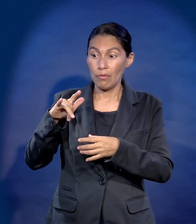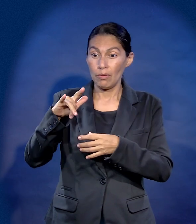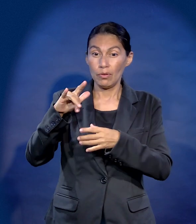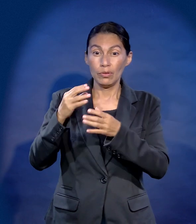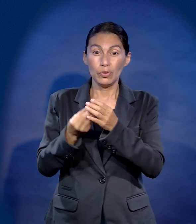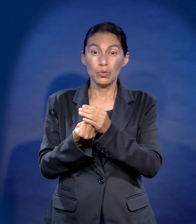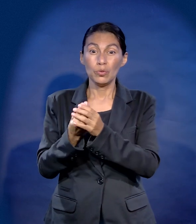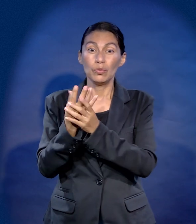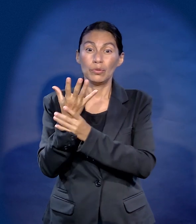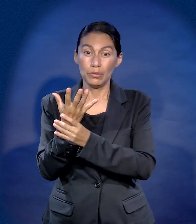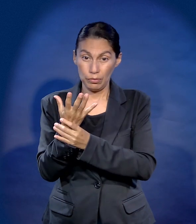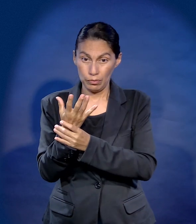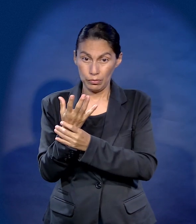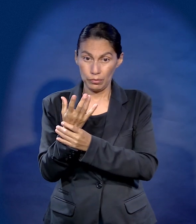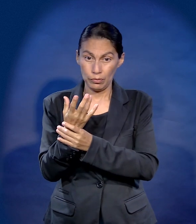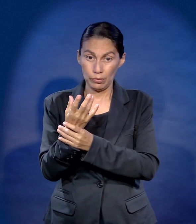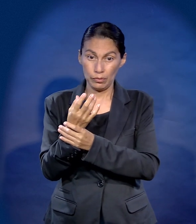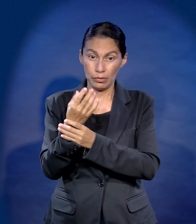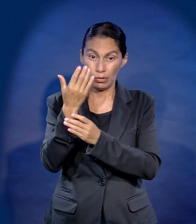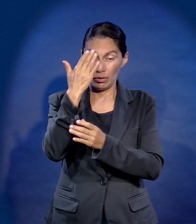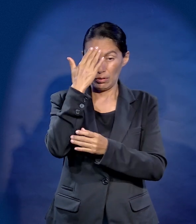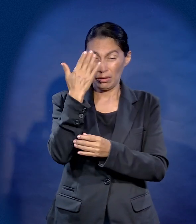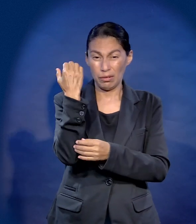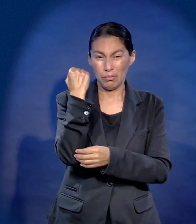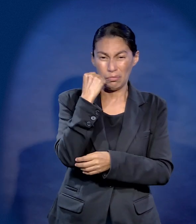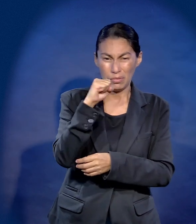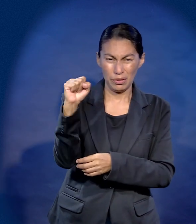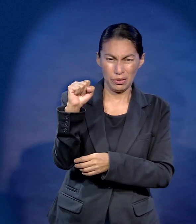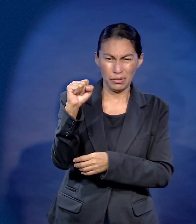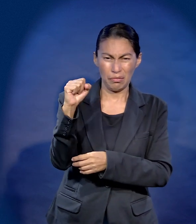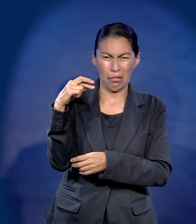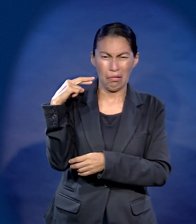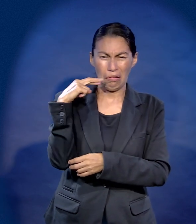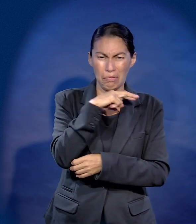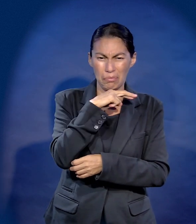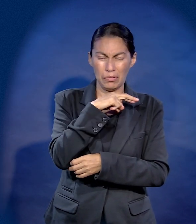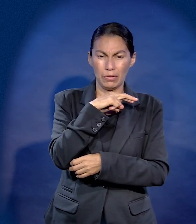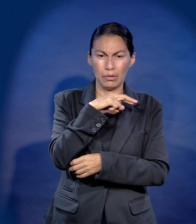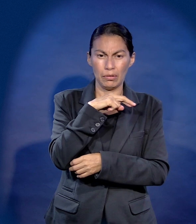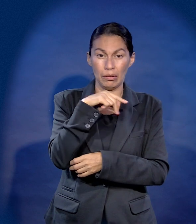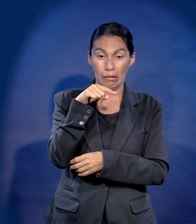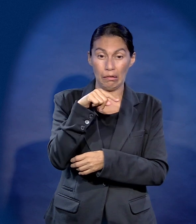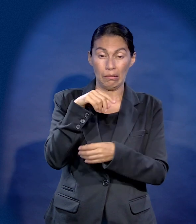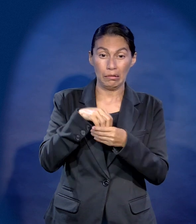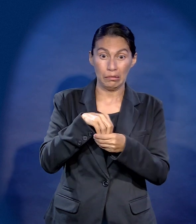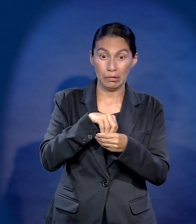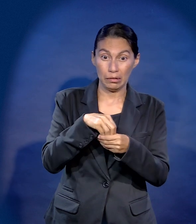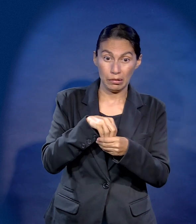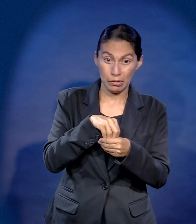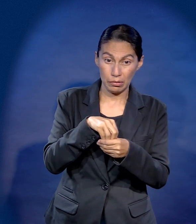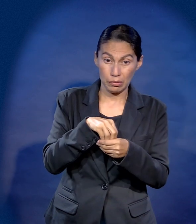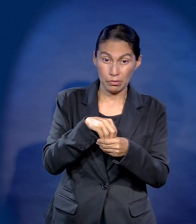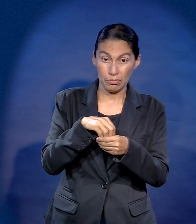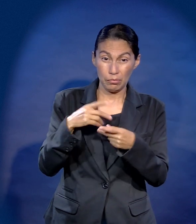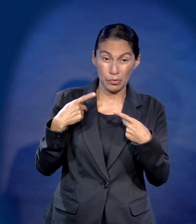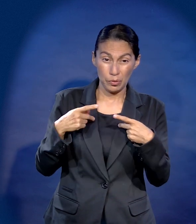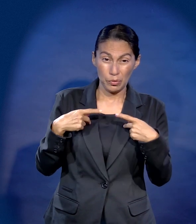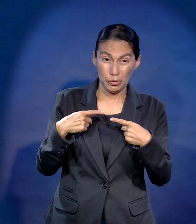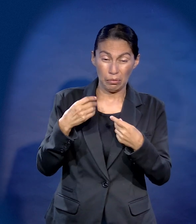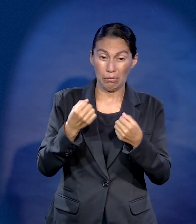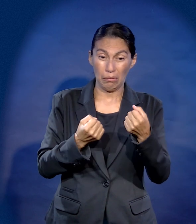volar para no perder dinero, la capacitación de los pilotos había sido demasiado rápida. Había algunos